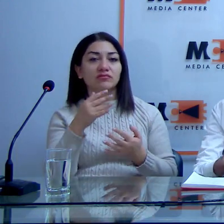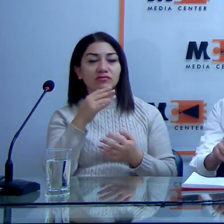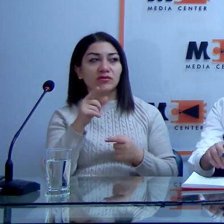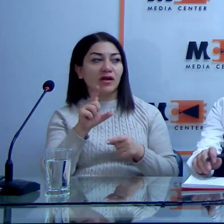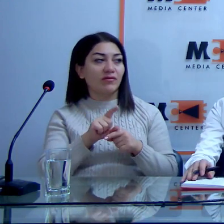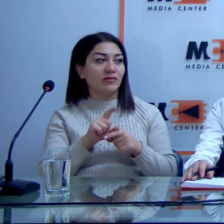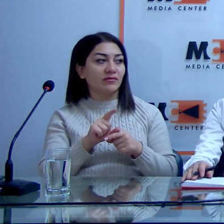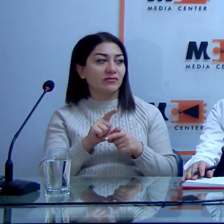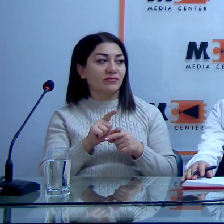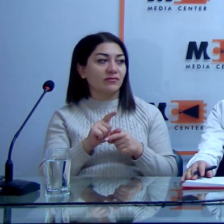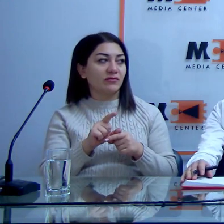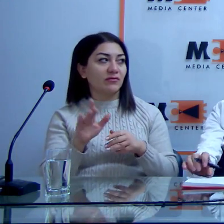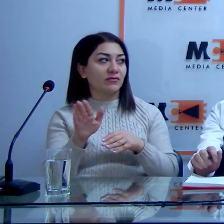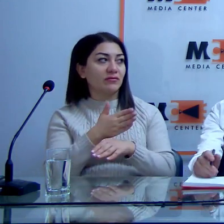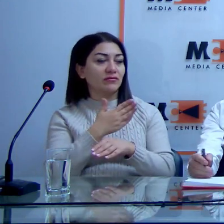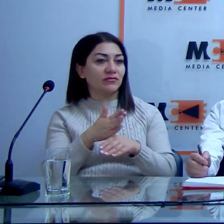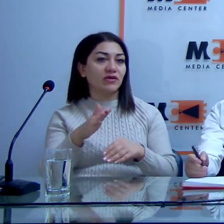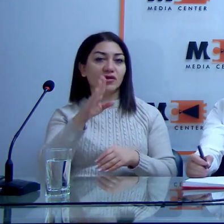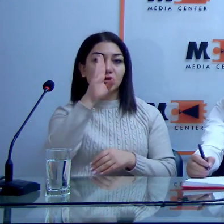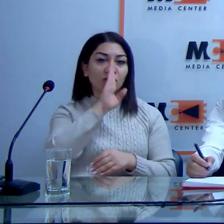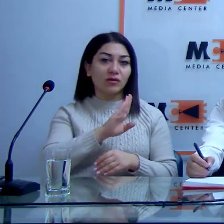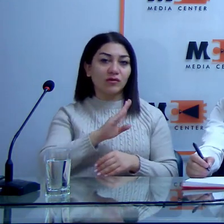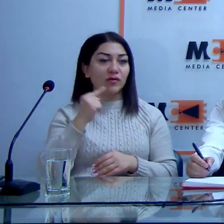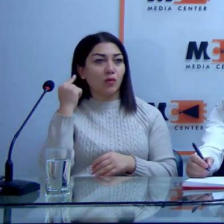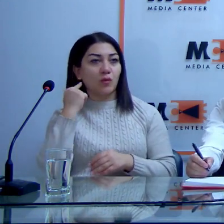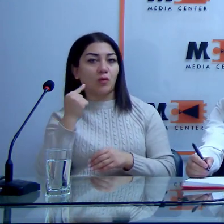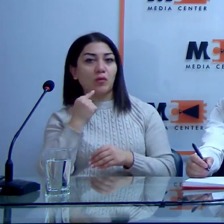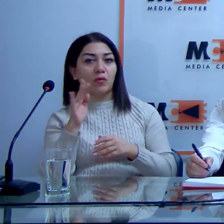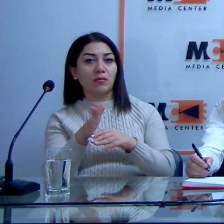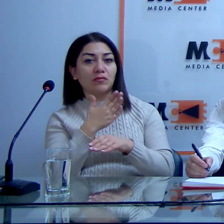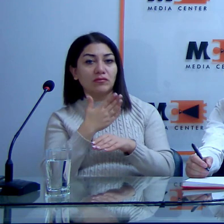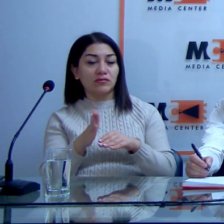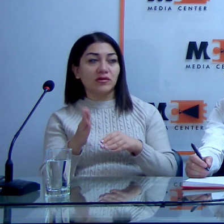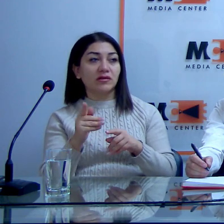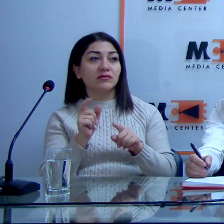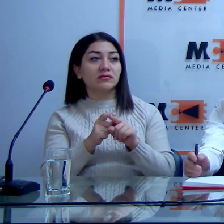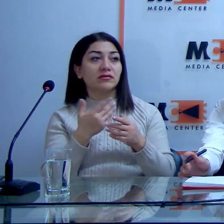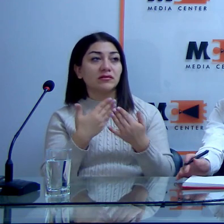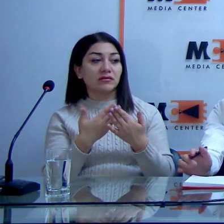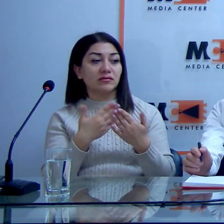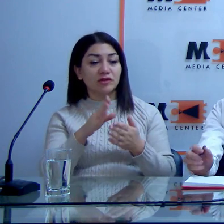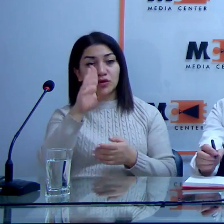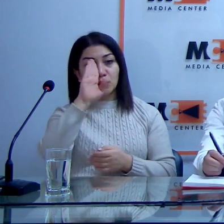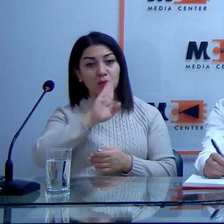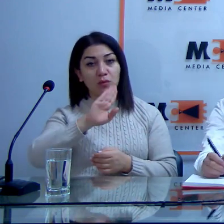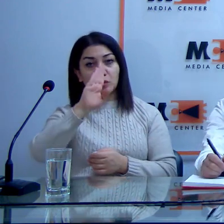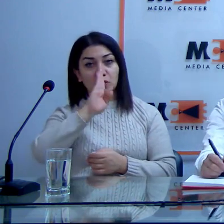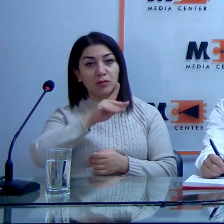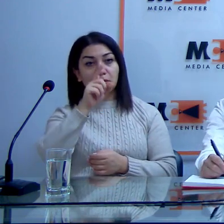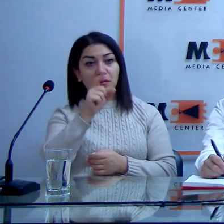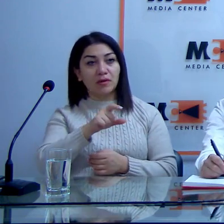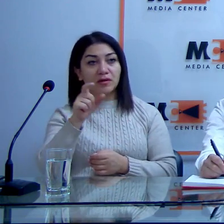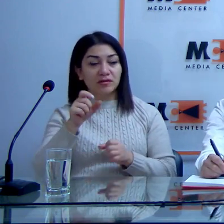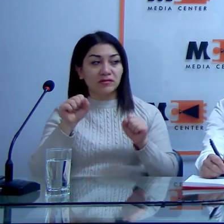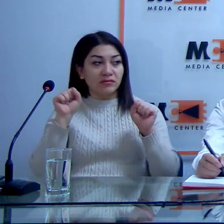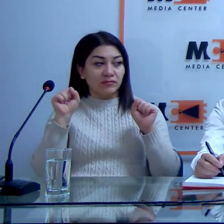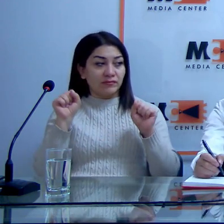ավելի կոպիտ բաժանում արեցինք թույլ լսող և խուլ։ Այստեղ խոսքն այն մասին է, որ թույլ լսող անձանց կարելի